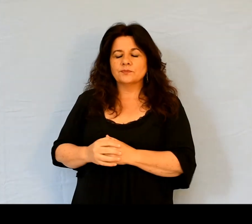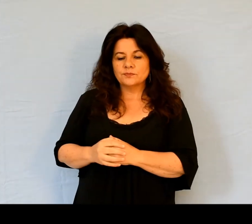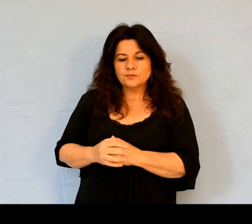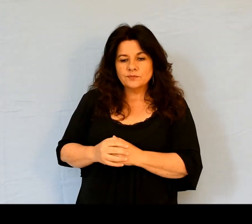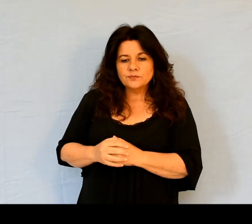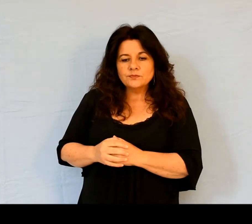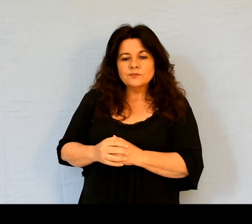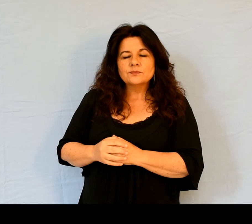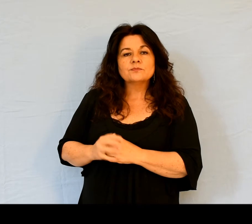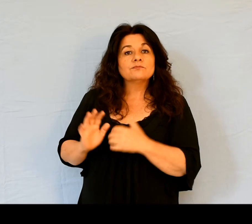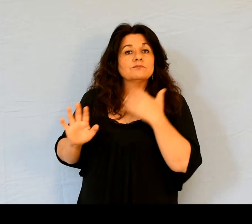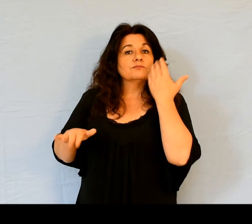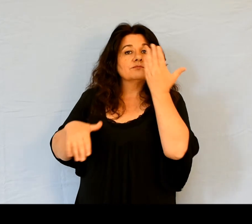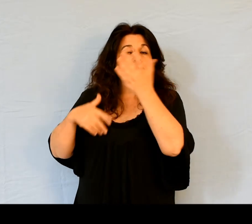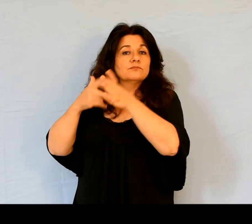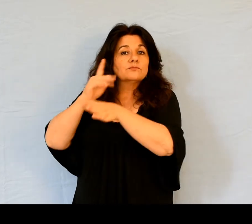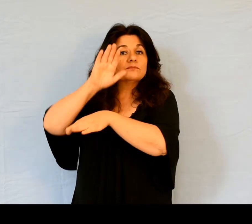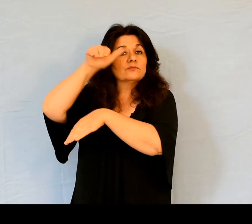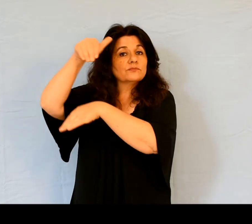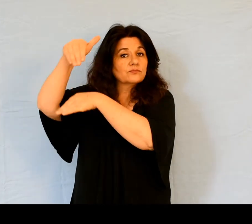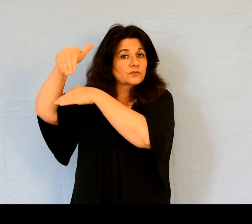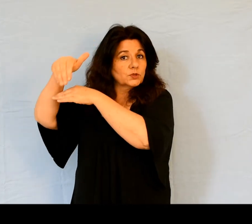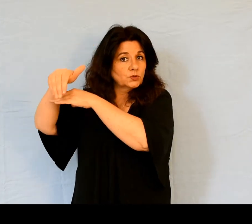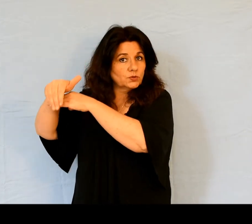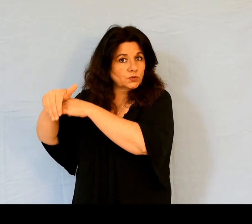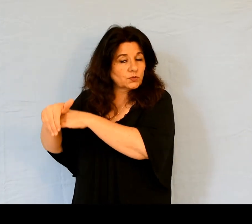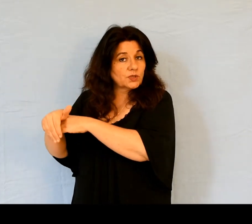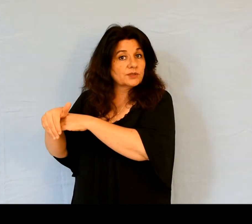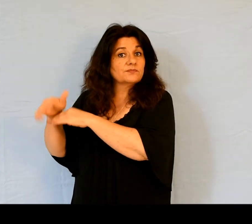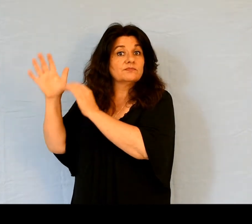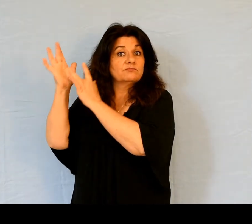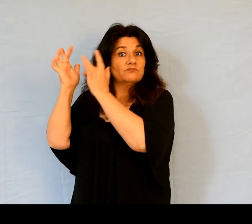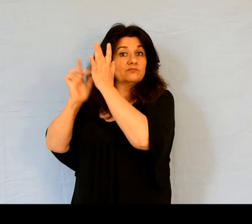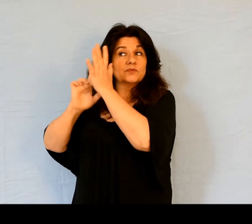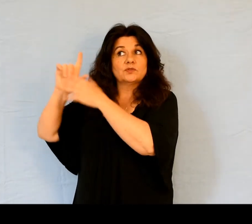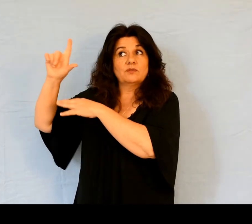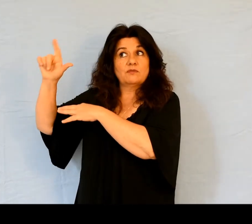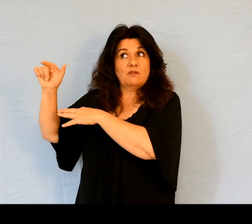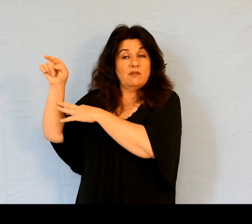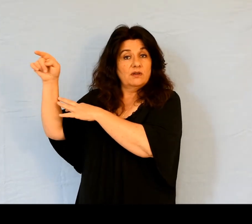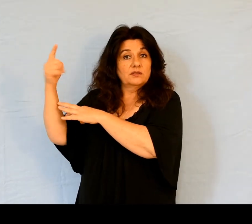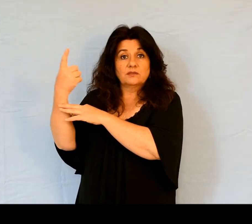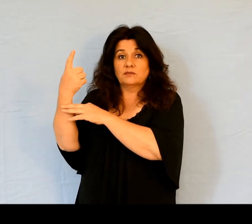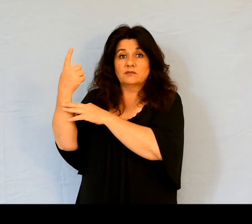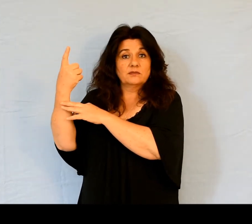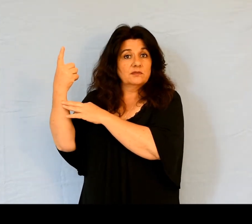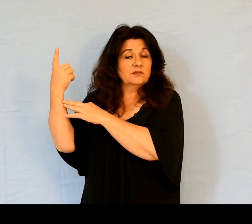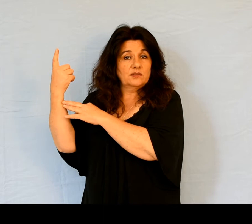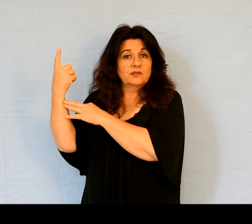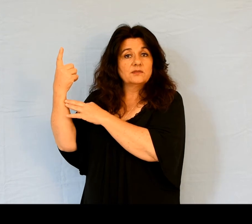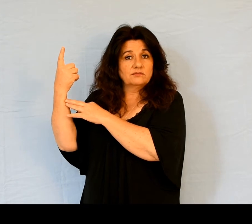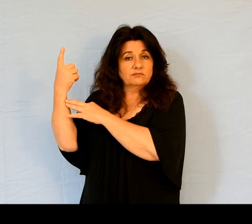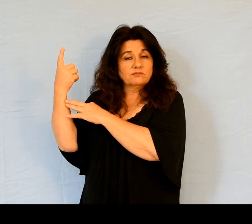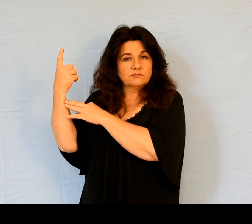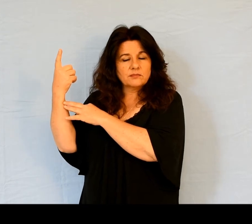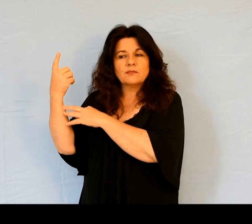De soir venu, il était là, seul. La barque était